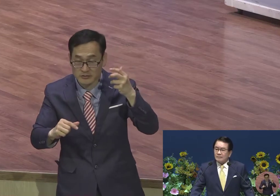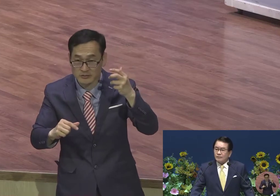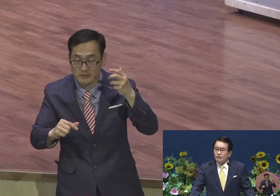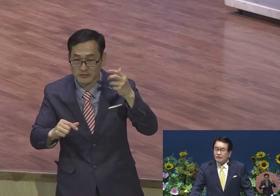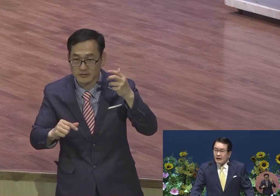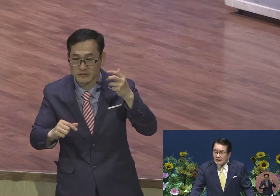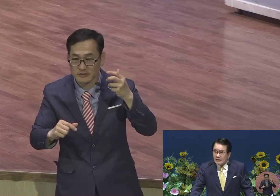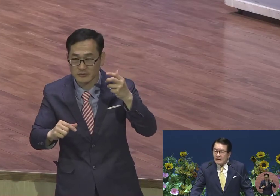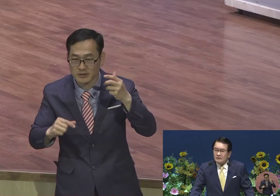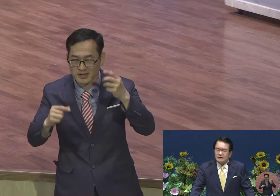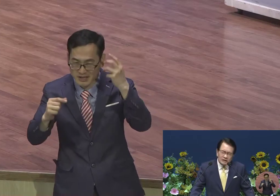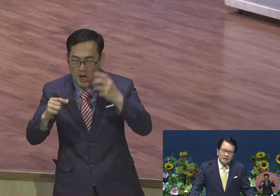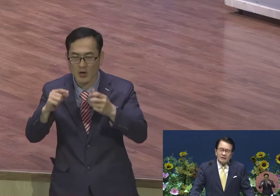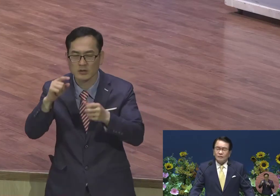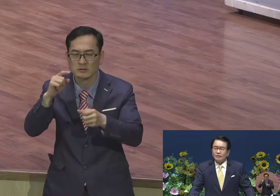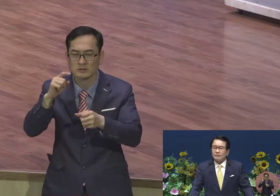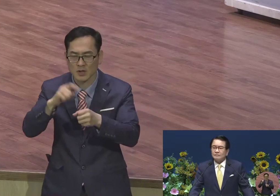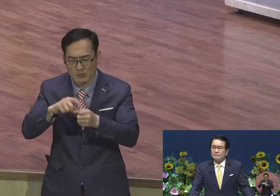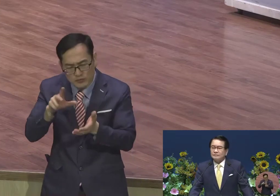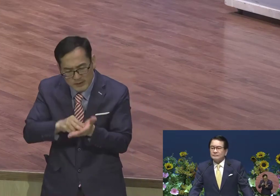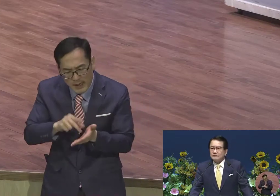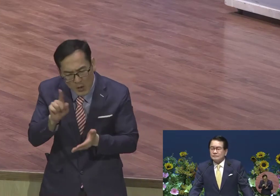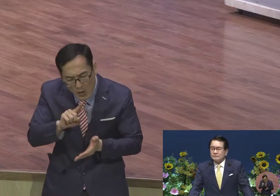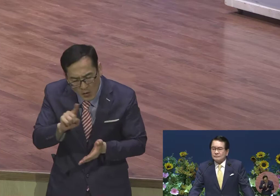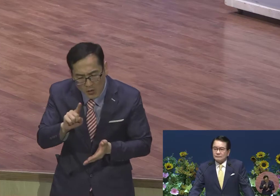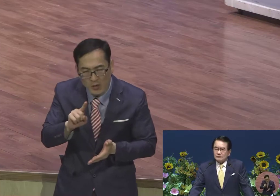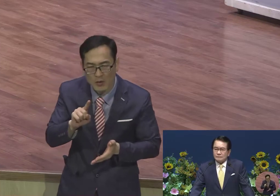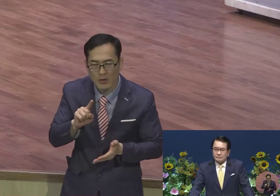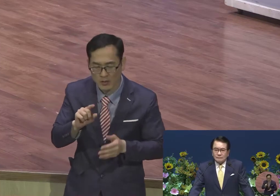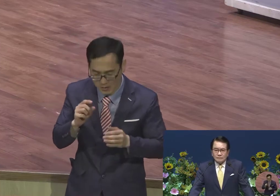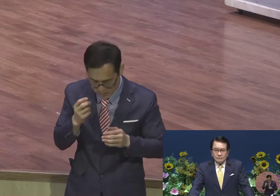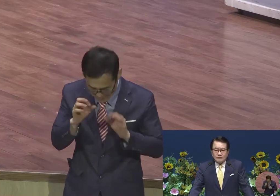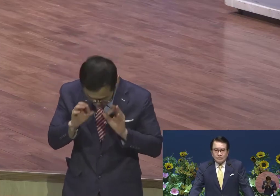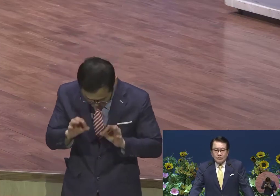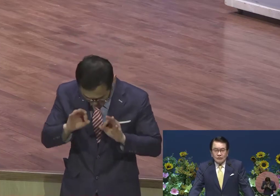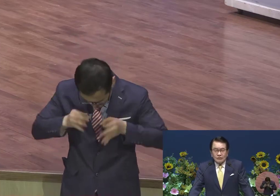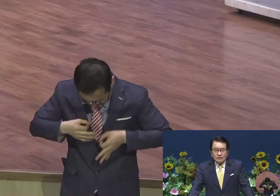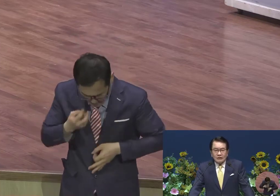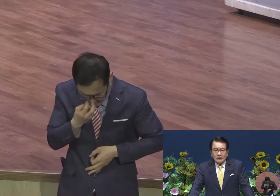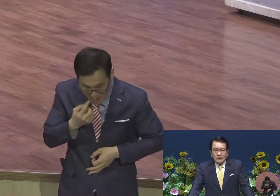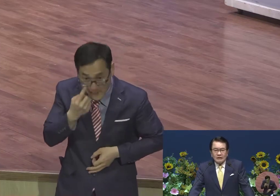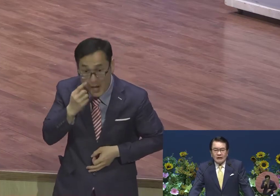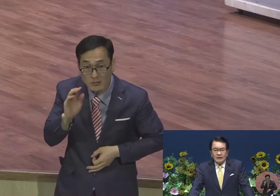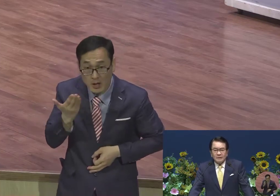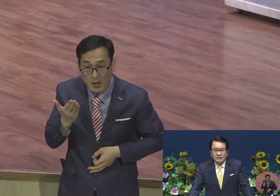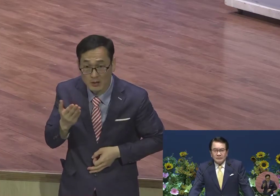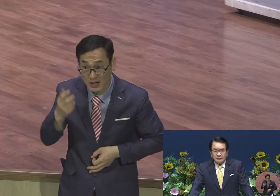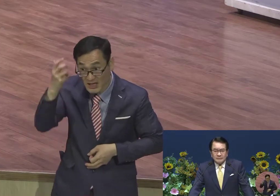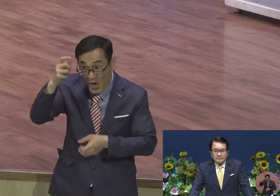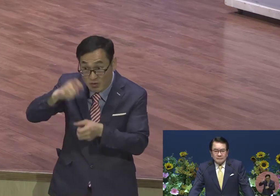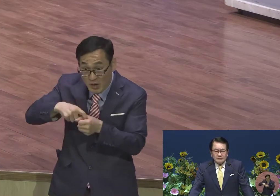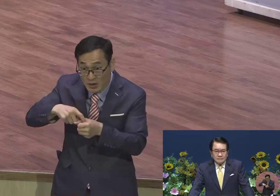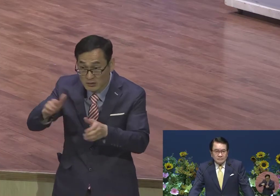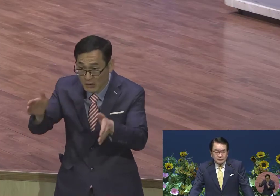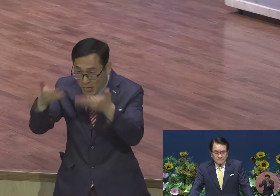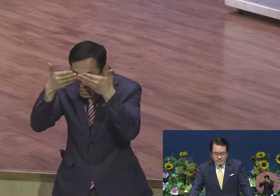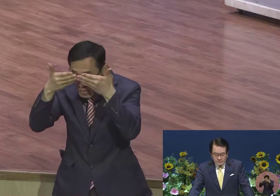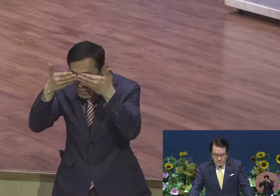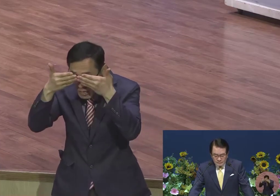분석해야 되는데 전혀 모르고 이거 사단에게 당해버린 거예요